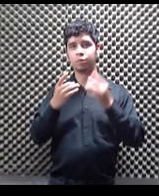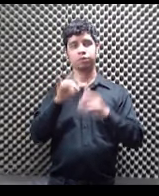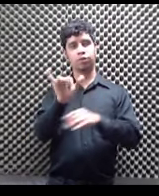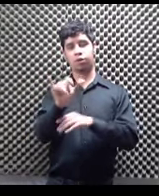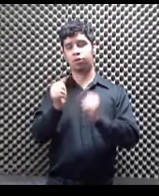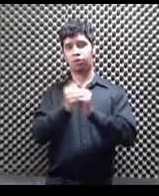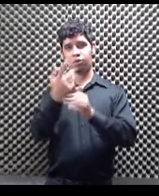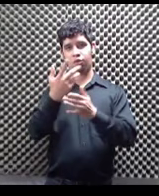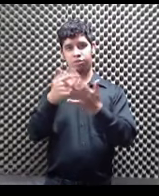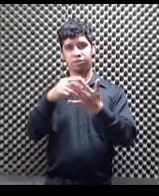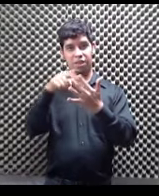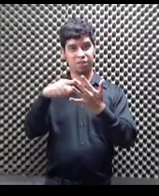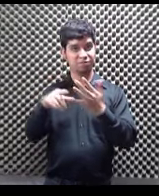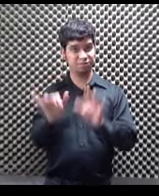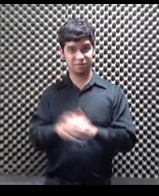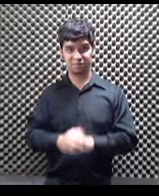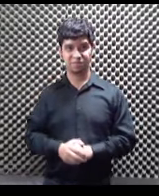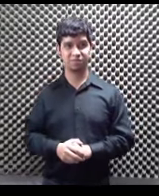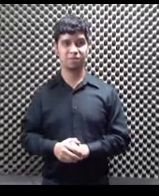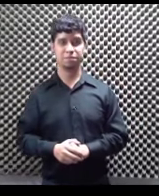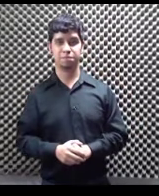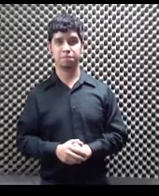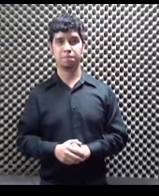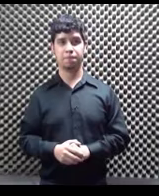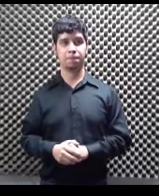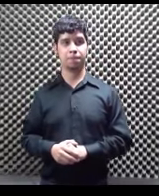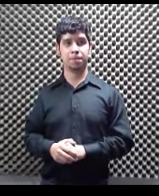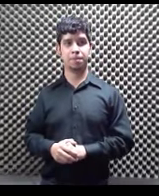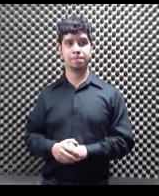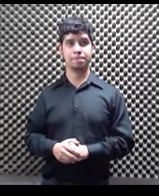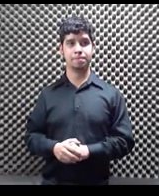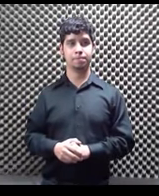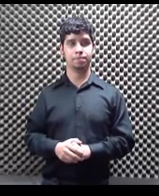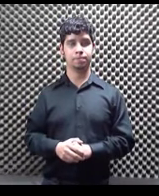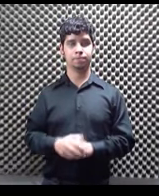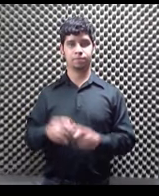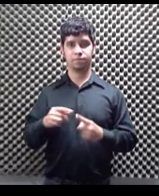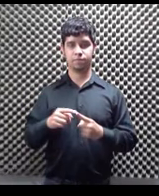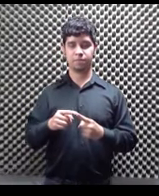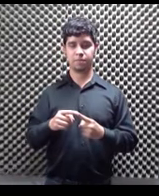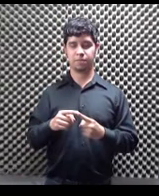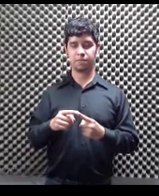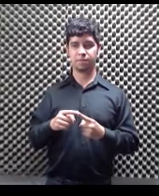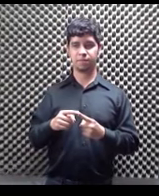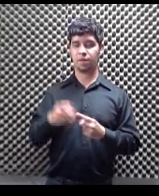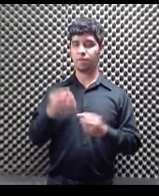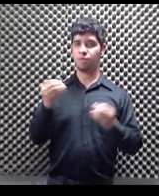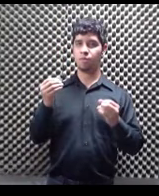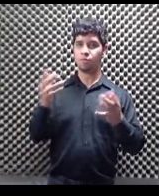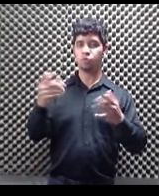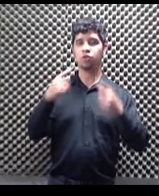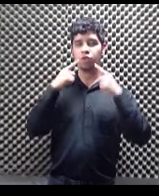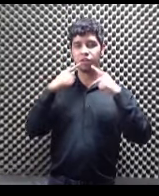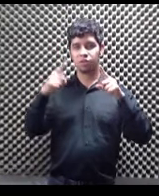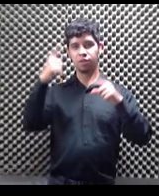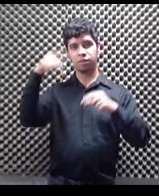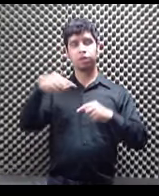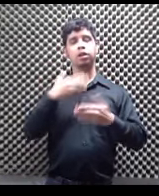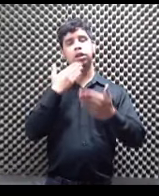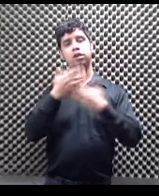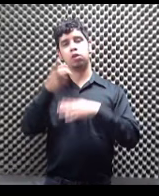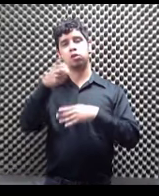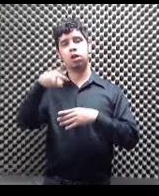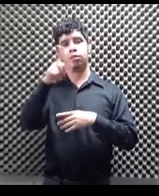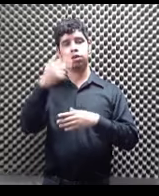Santa! Esto no es fácil. El dedo está para chuparte el dedo. Mucho éxito. Gracias a ustedes por la